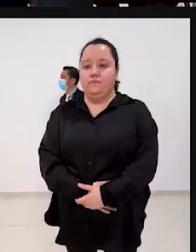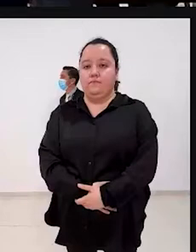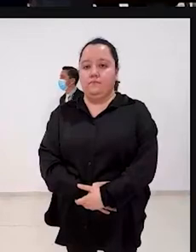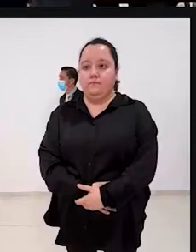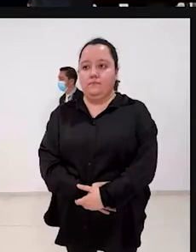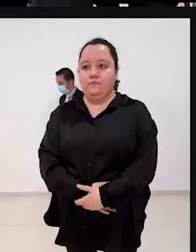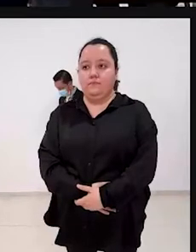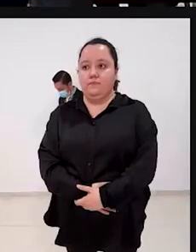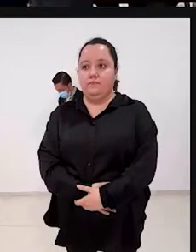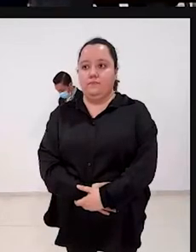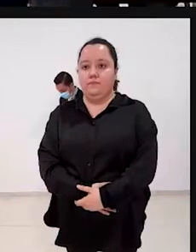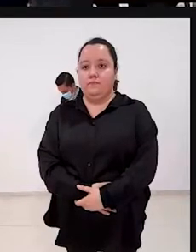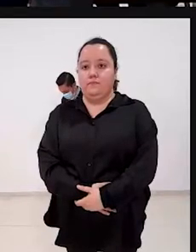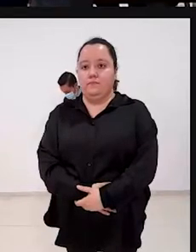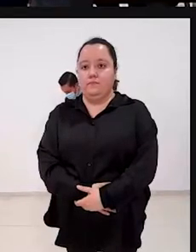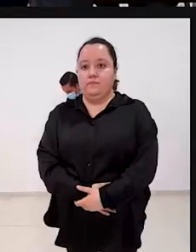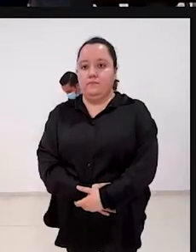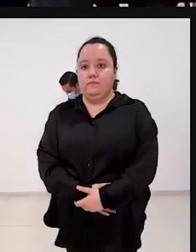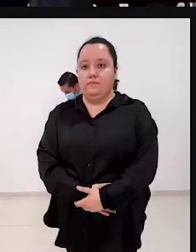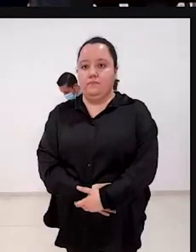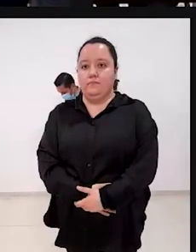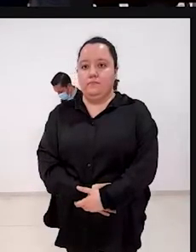dos años